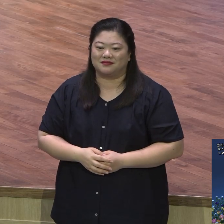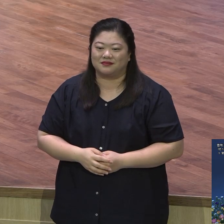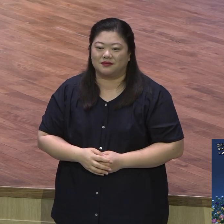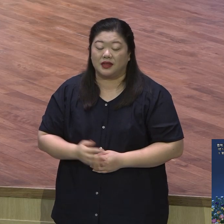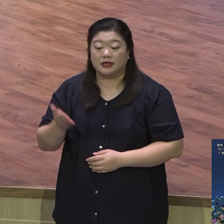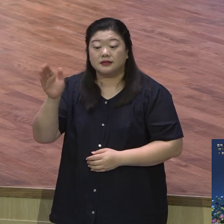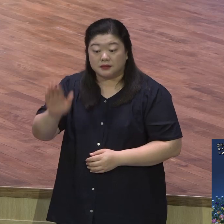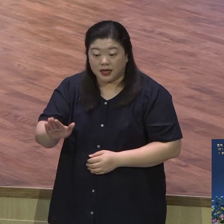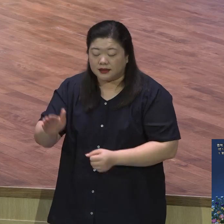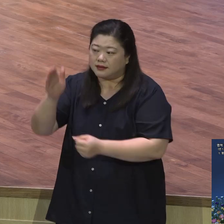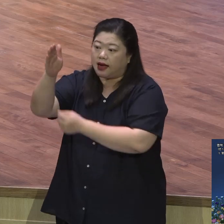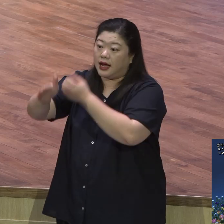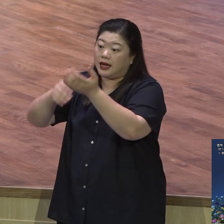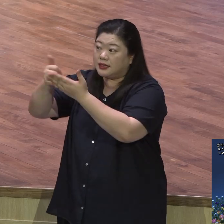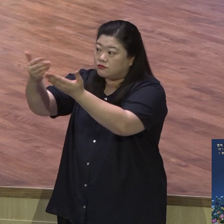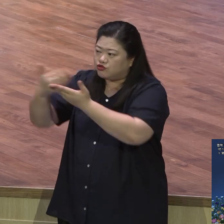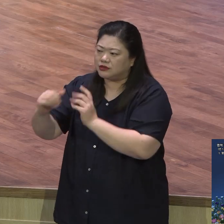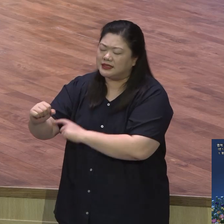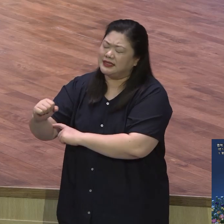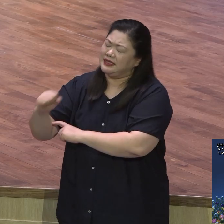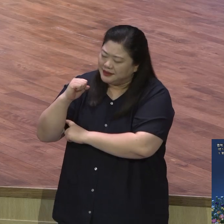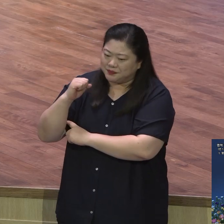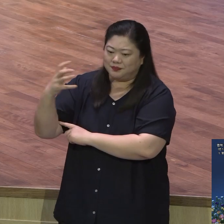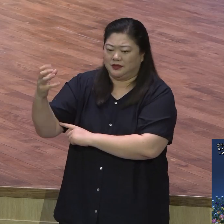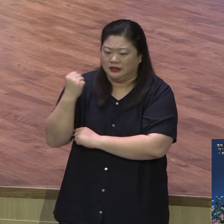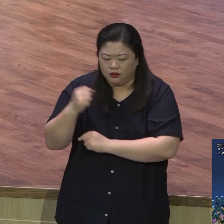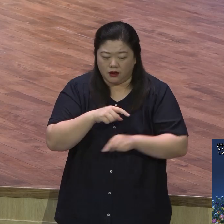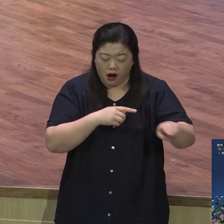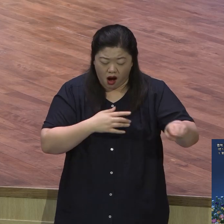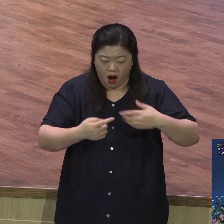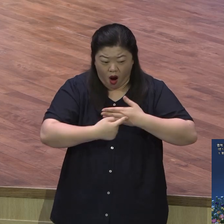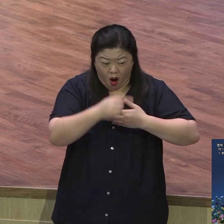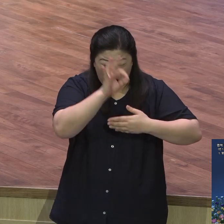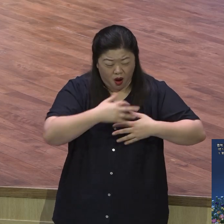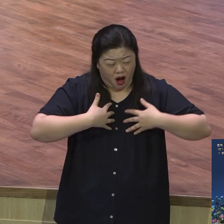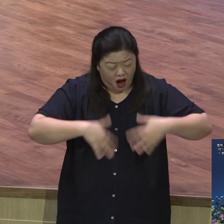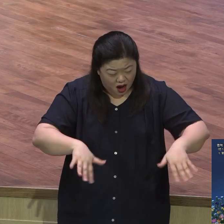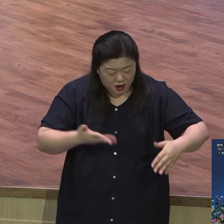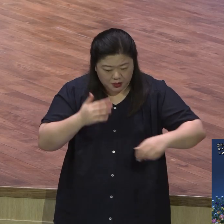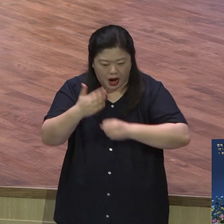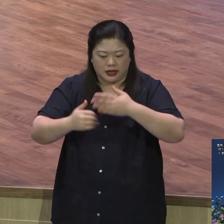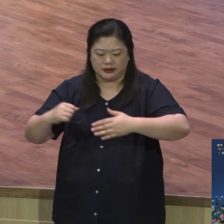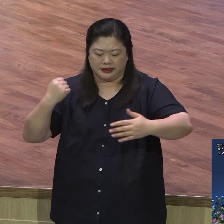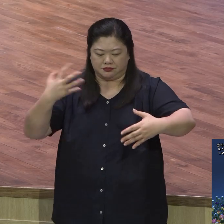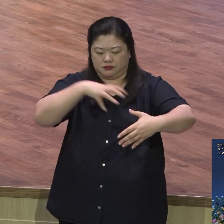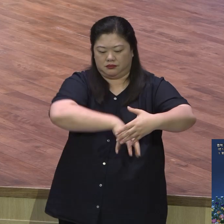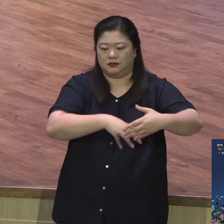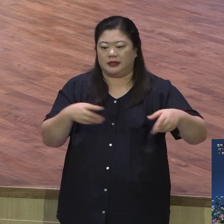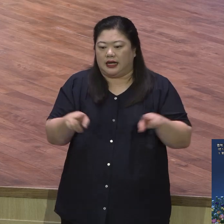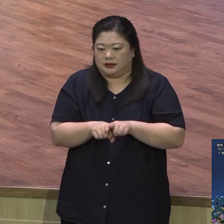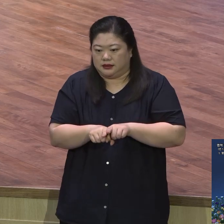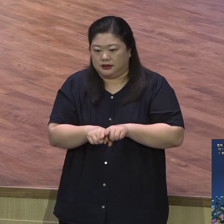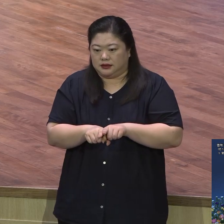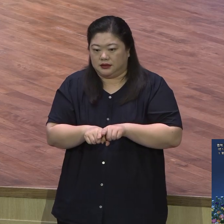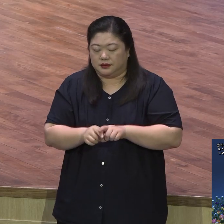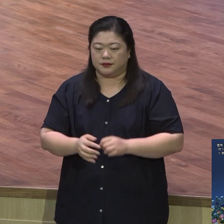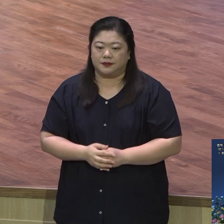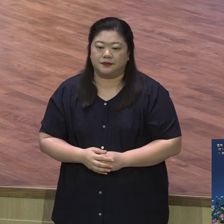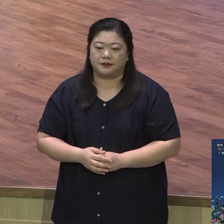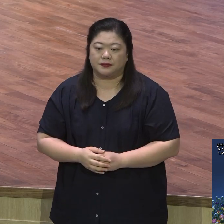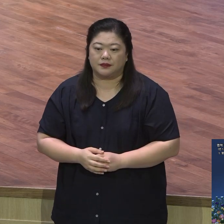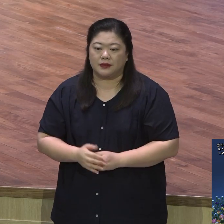가장 강력한 힘은 다른 것이 아니요. 하나님이 함께 하시겠다는 겁니다. 그거예요. 함께. We the principle